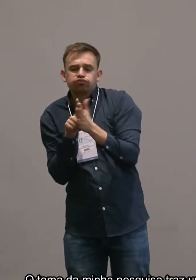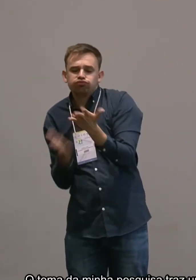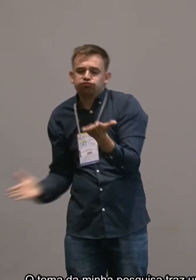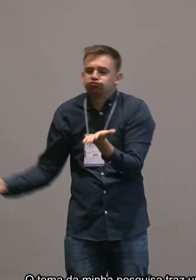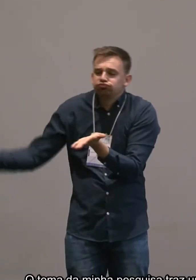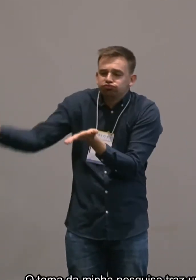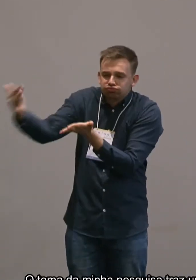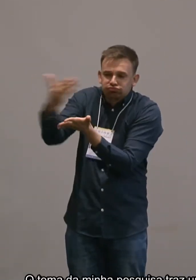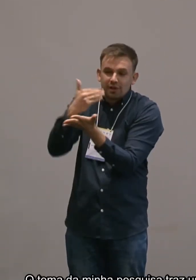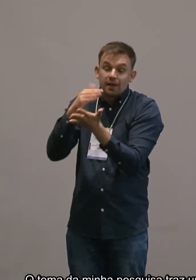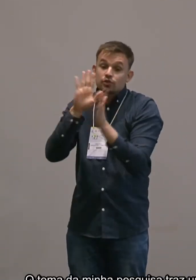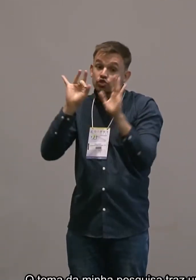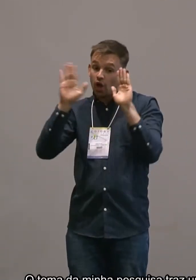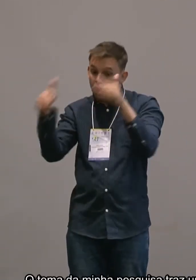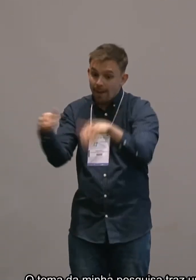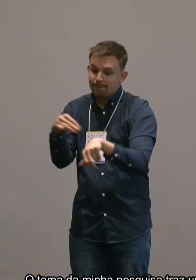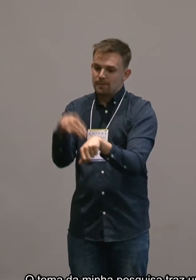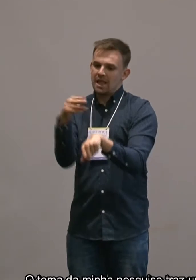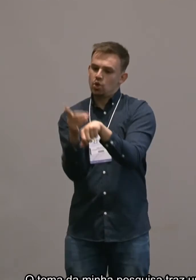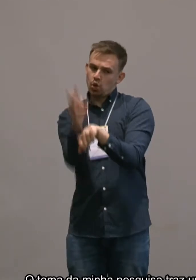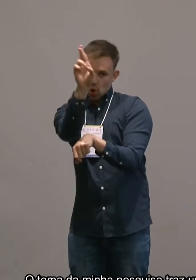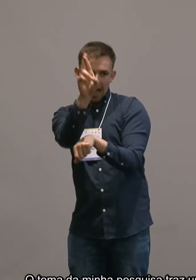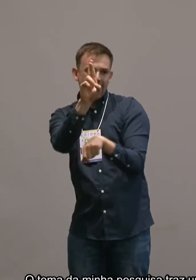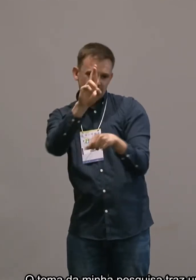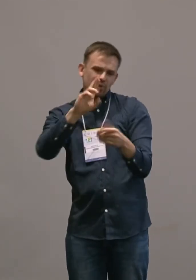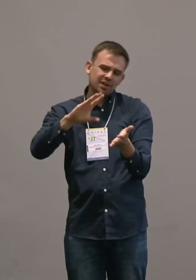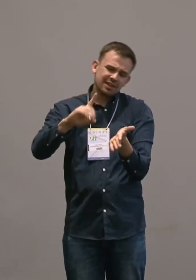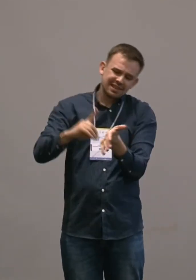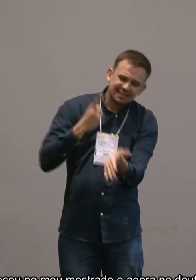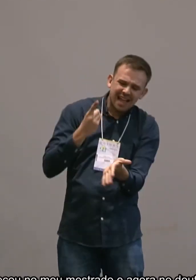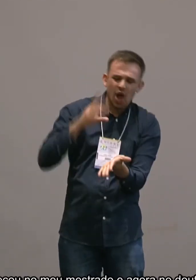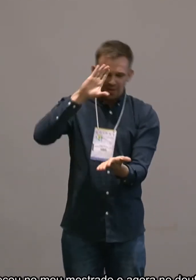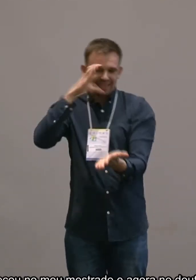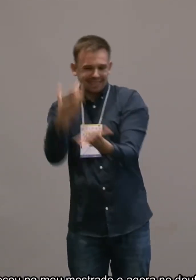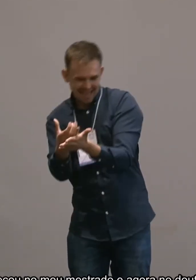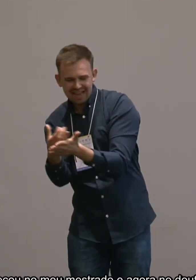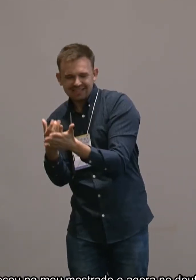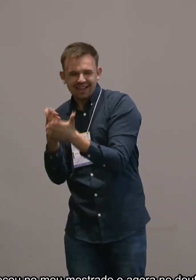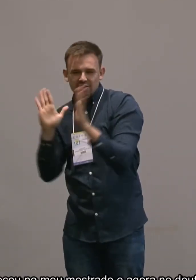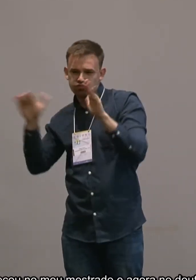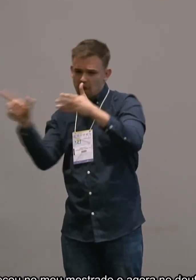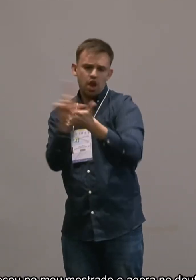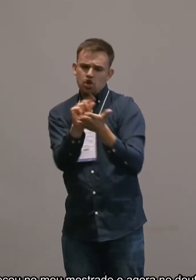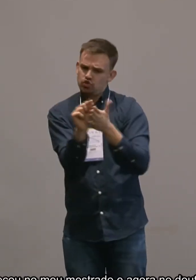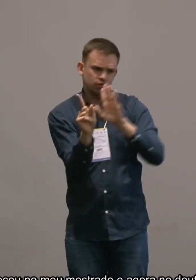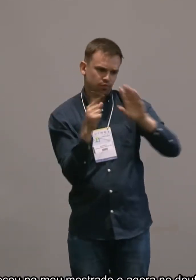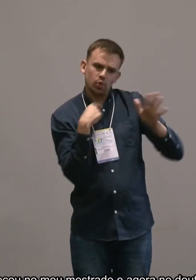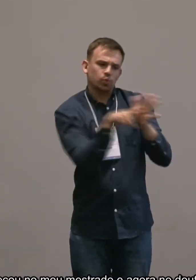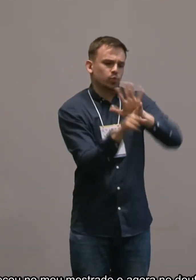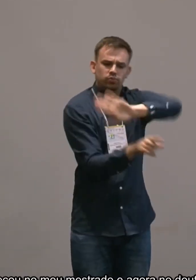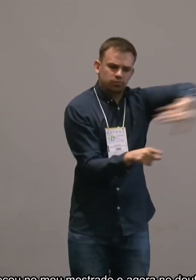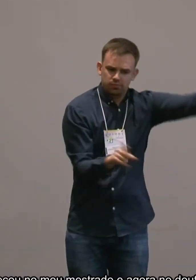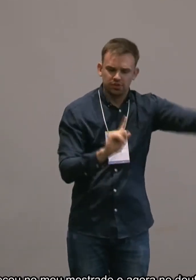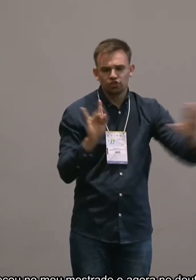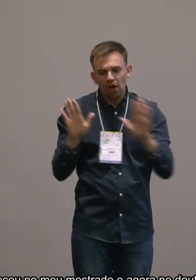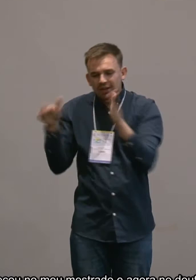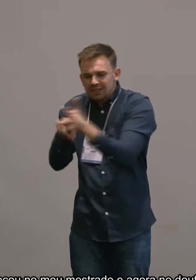bom o tema da minha pesquisa traz um levantamento que começou no meu mestrado e agora no meu doutorado eu não estou